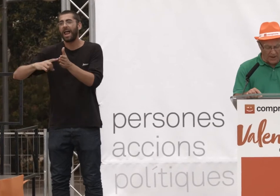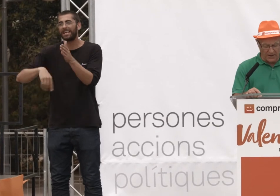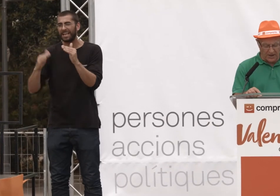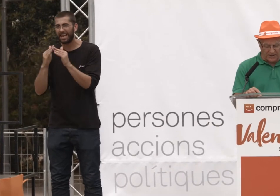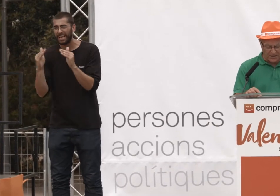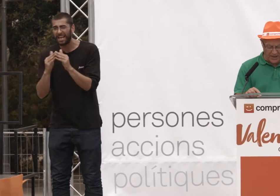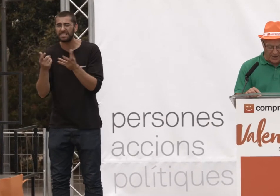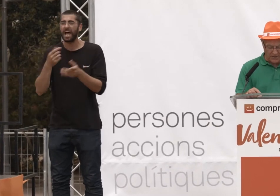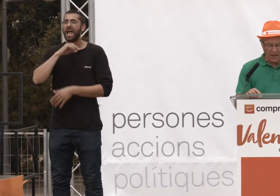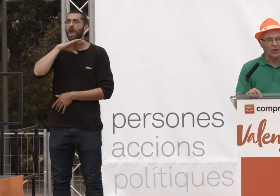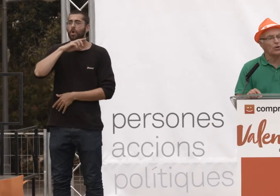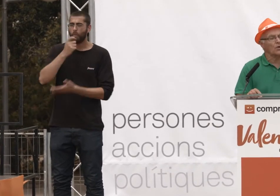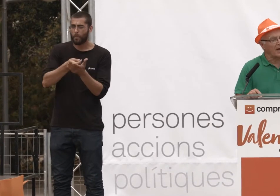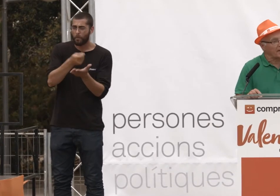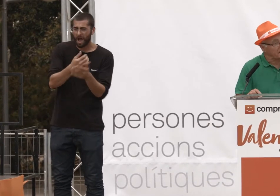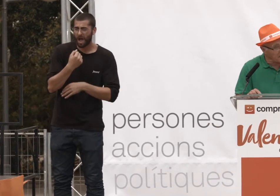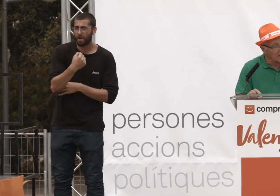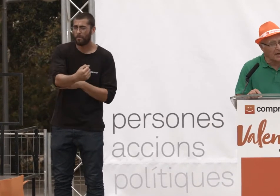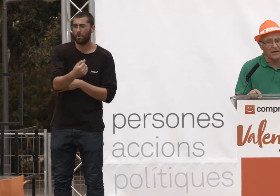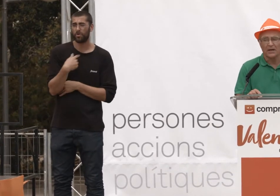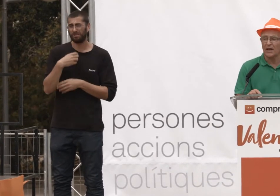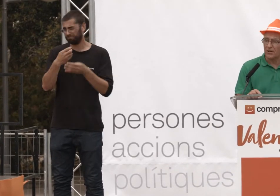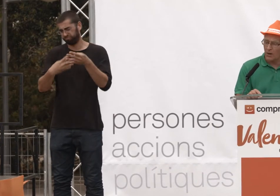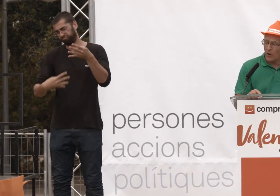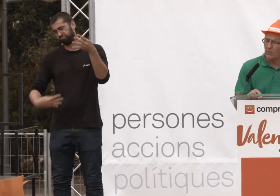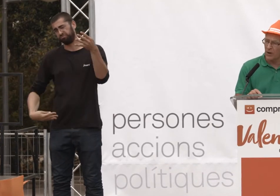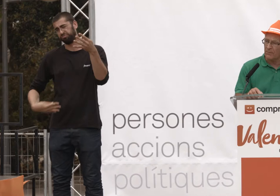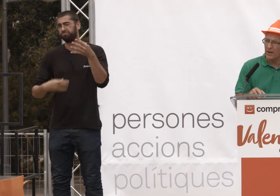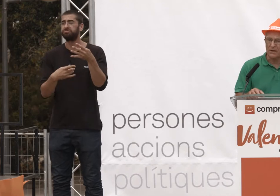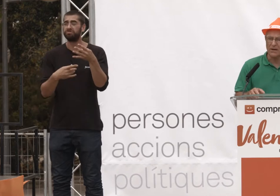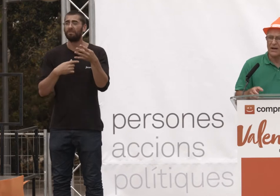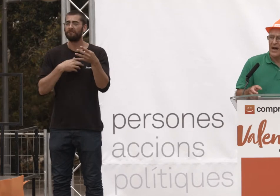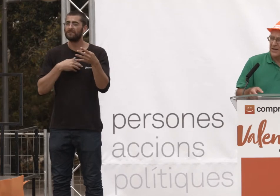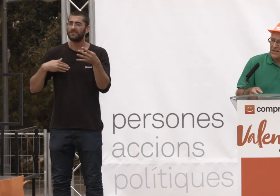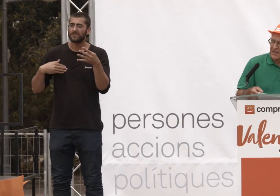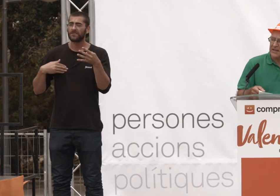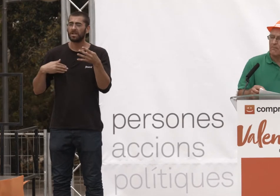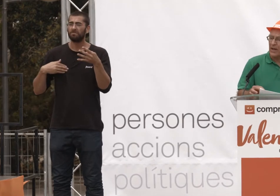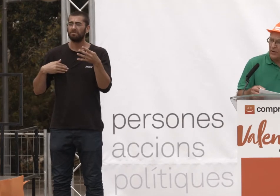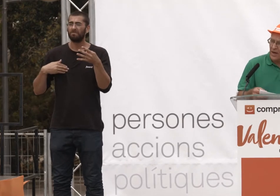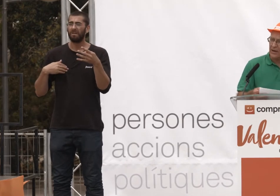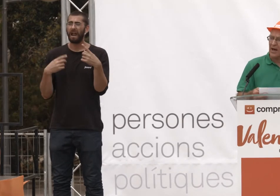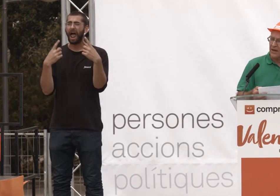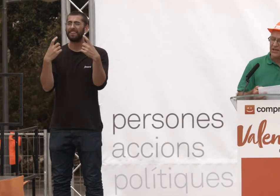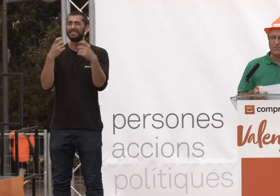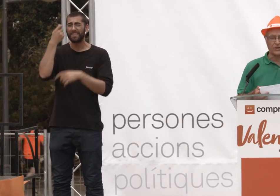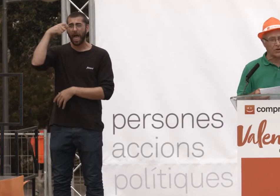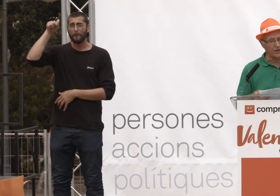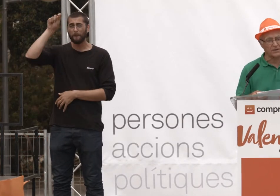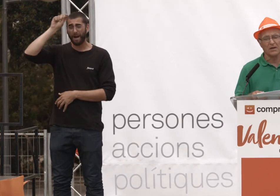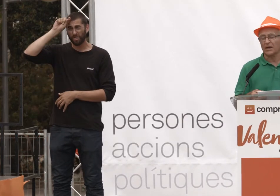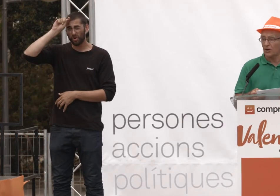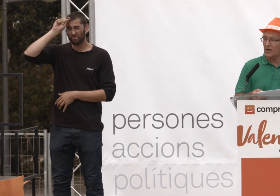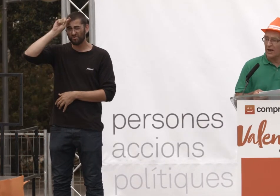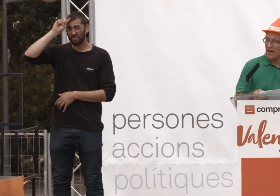llum i electricitat, i un llarg etcètera, entre el qual volem dir la necessitat d'empadronar aquelles